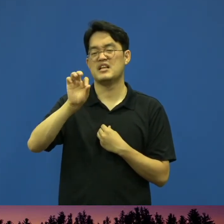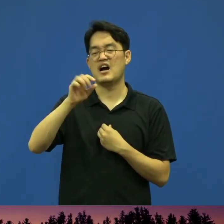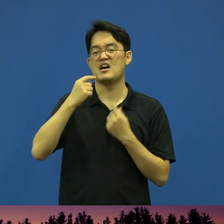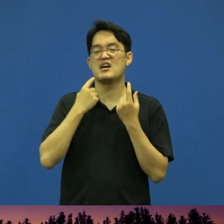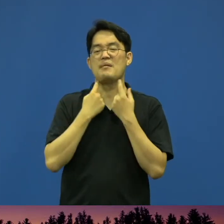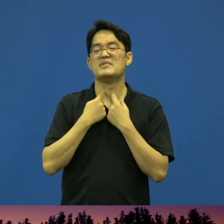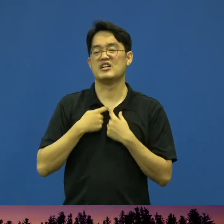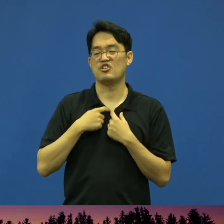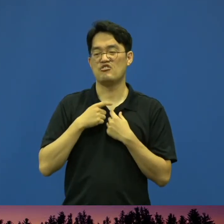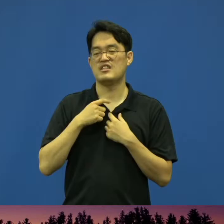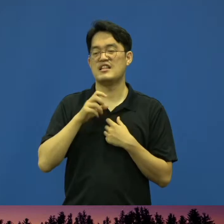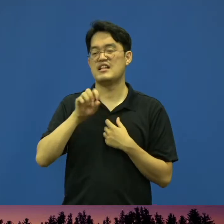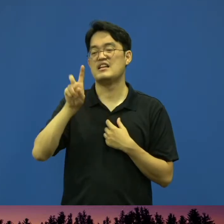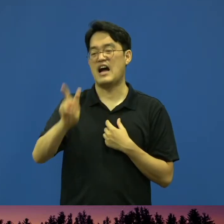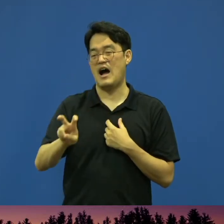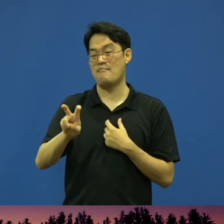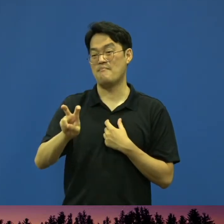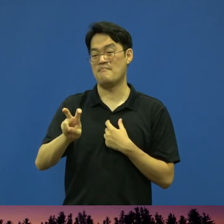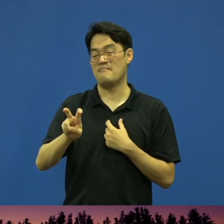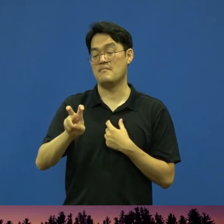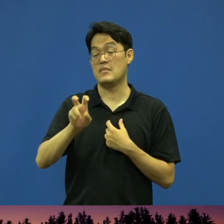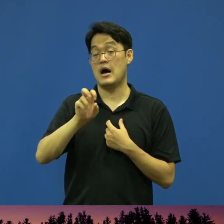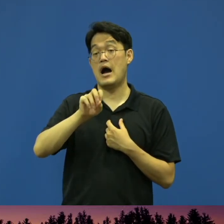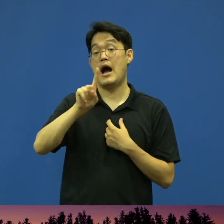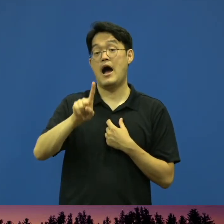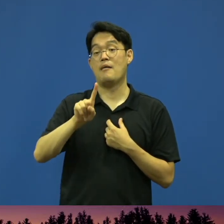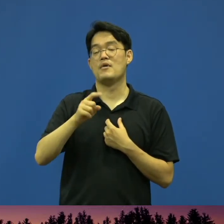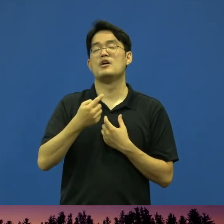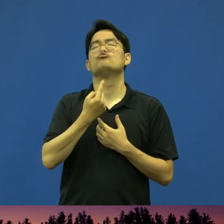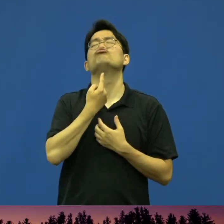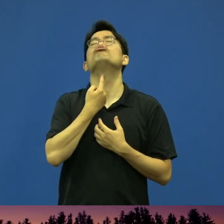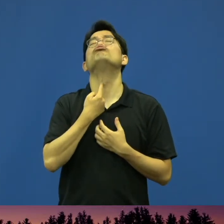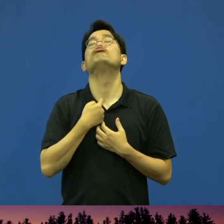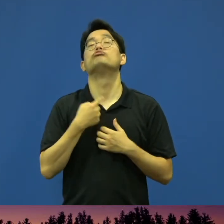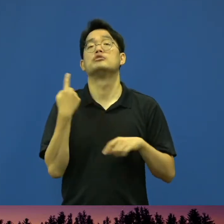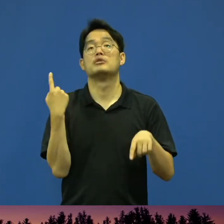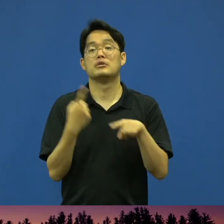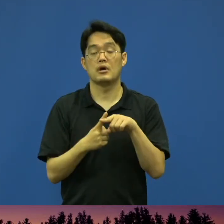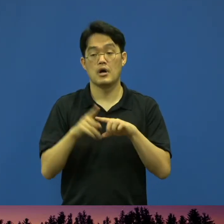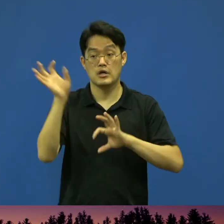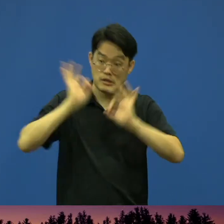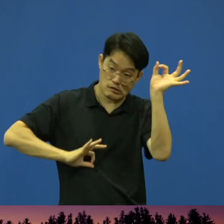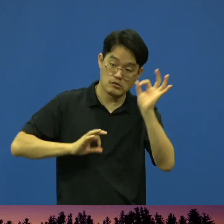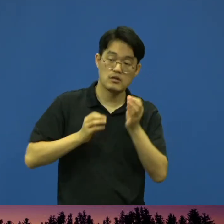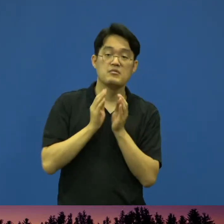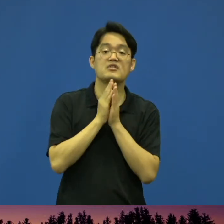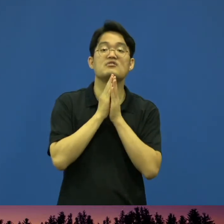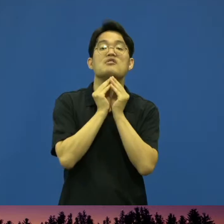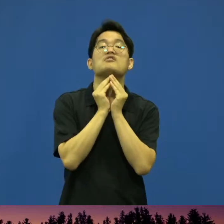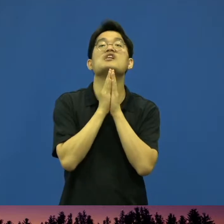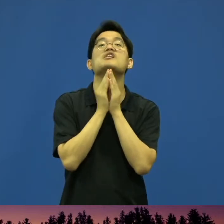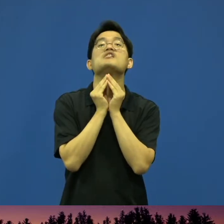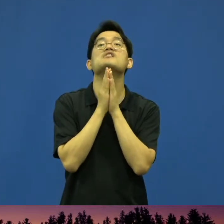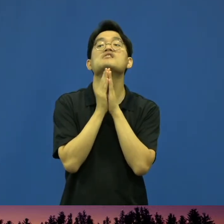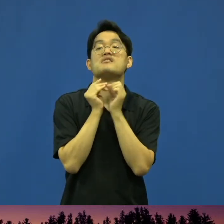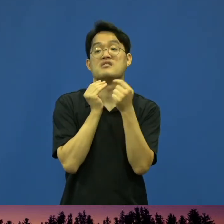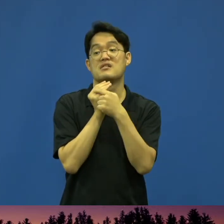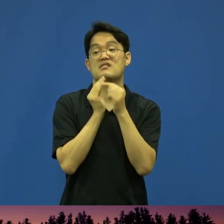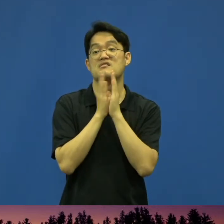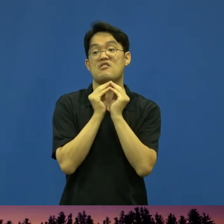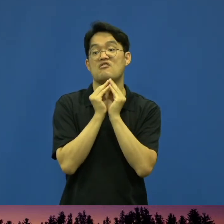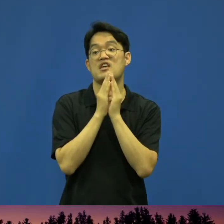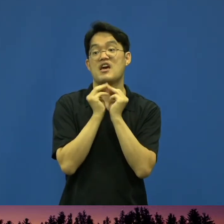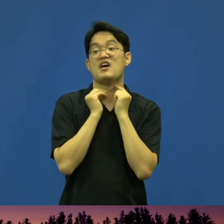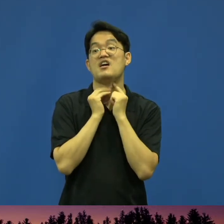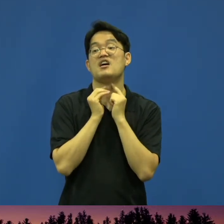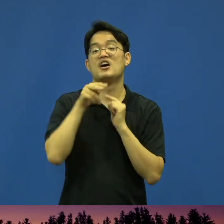도중에 이 성대의 신경이 하나 잘못되어서 목소리를 잃어버렸습니다. 유명인이 되어서 전